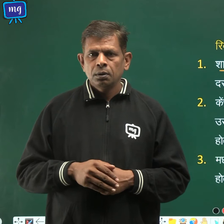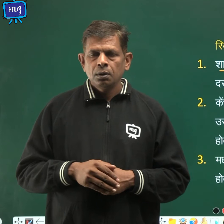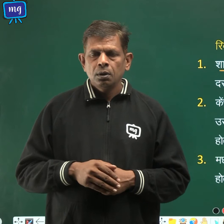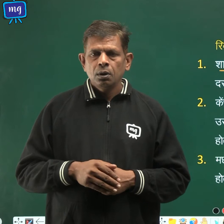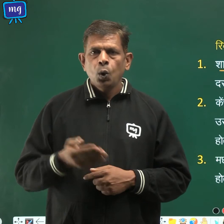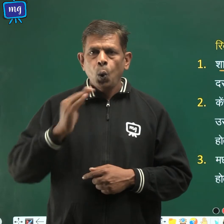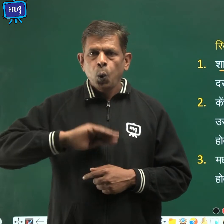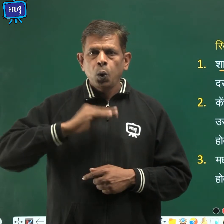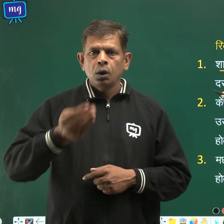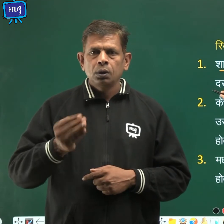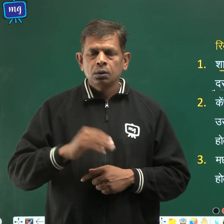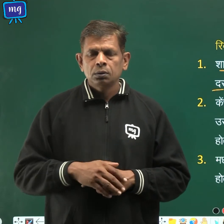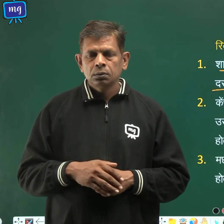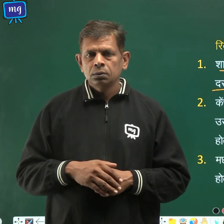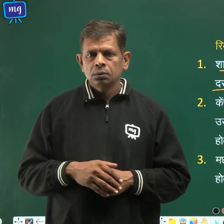श्वसन दर